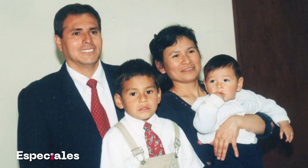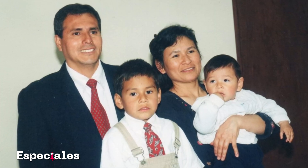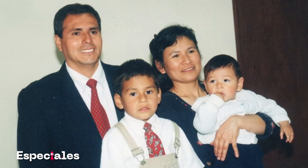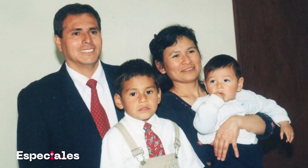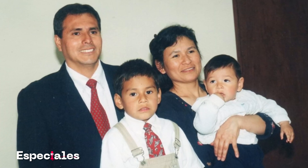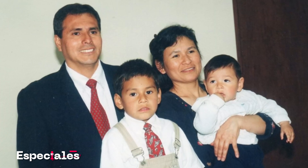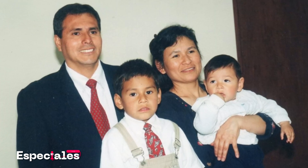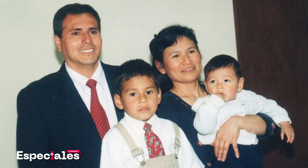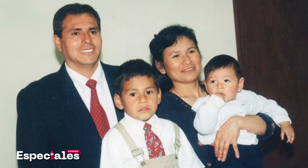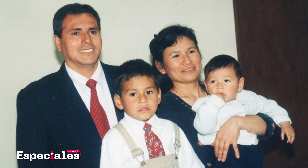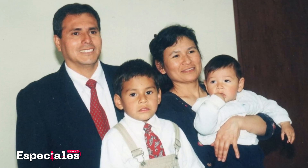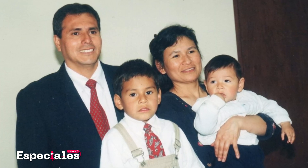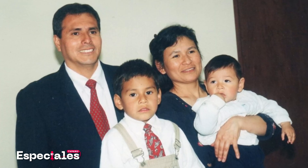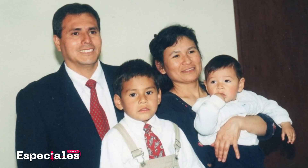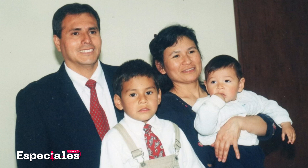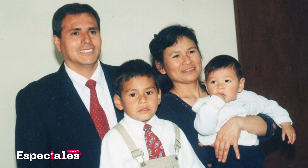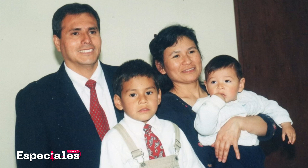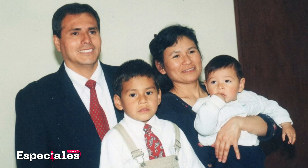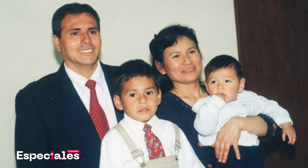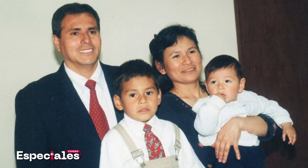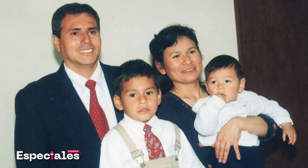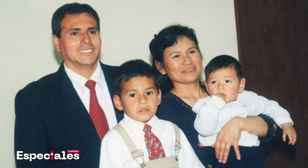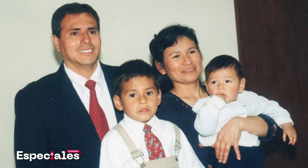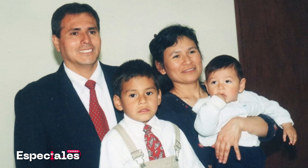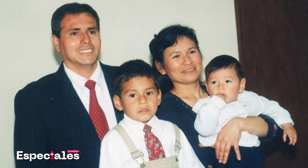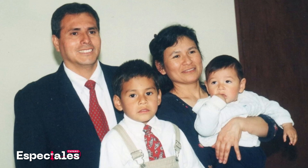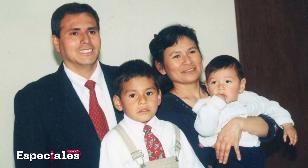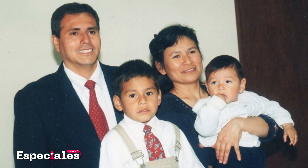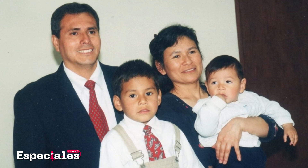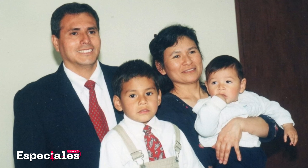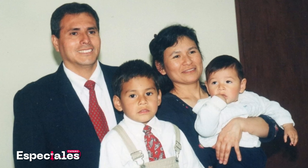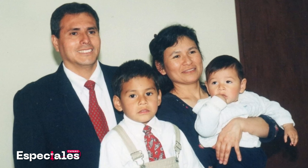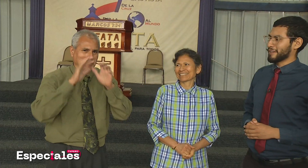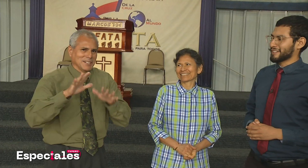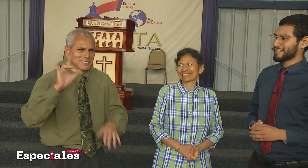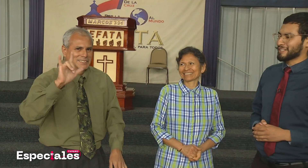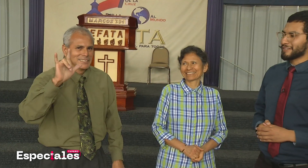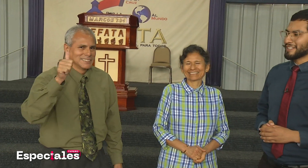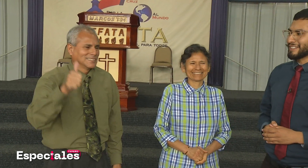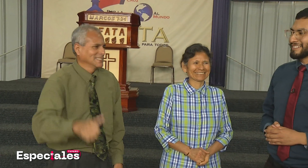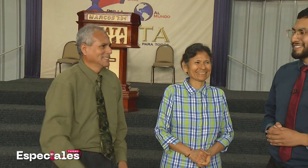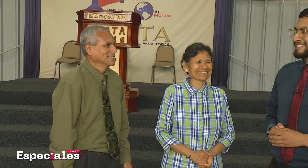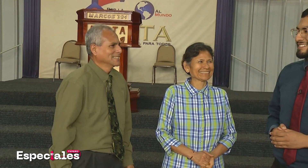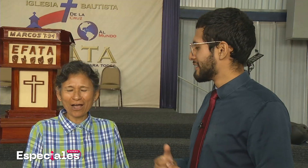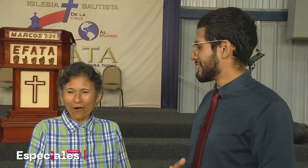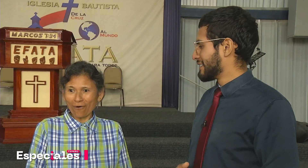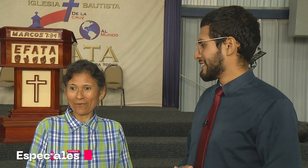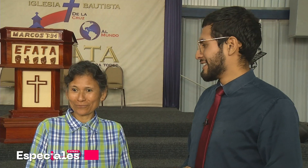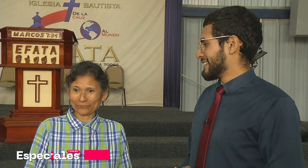segundo hijo, que actualmente no está aquí, en Estados Unidos, y agradezco por ello. Amén. Dios los bendiga.